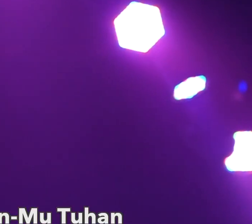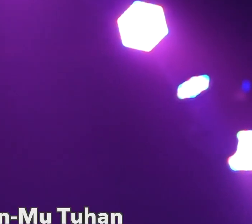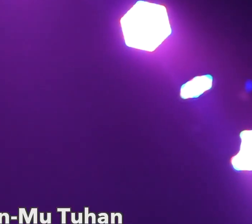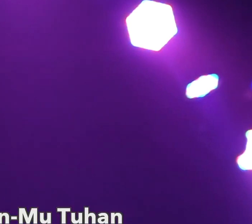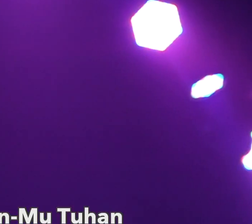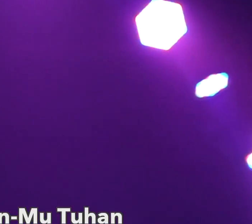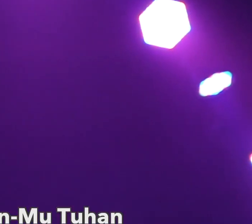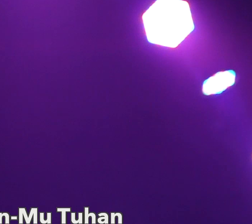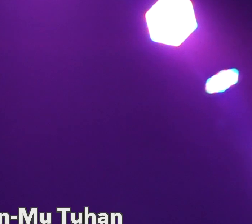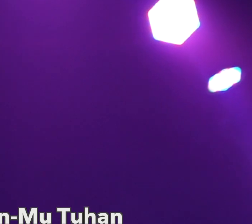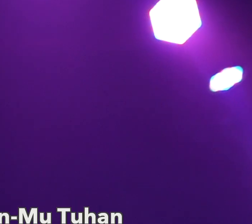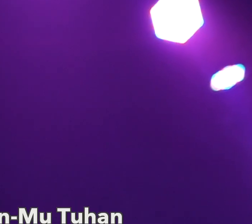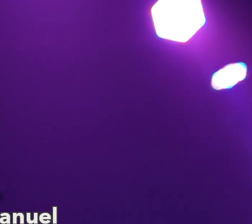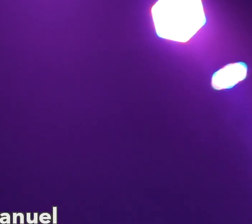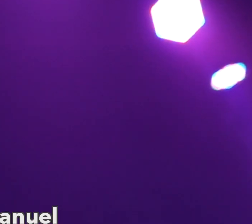kesetiaan-Mu